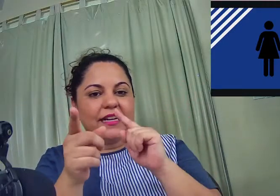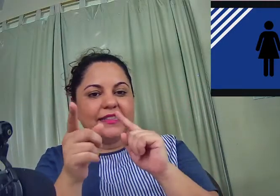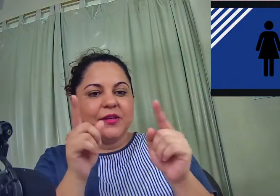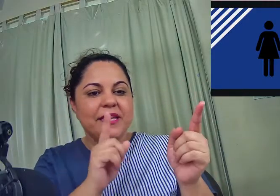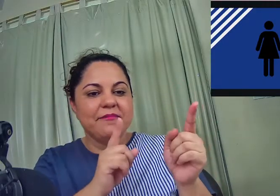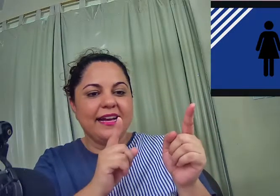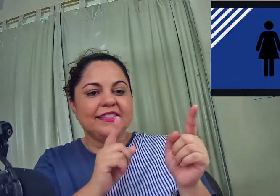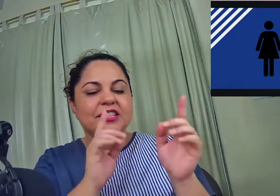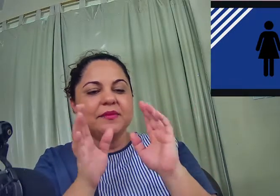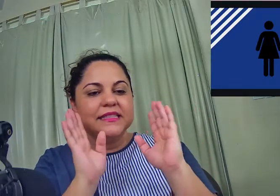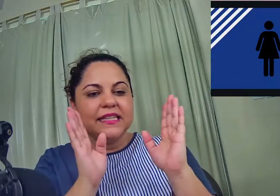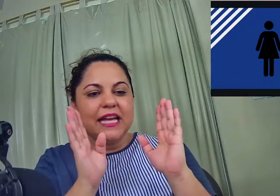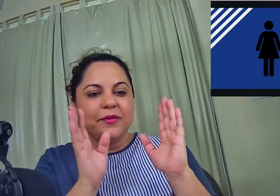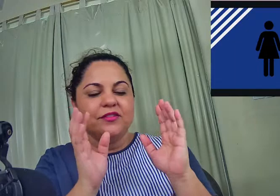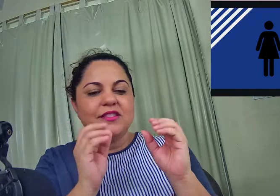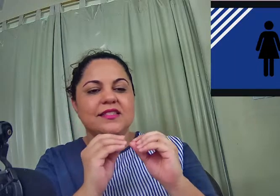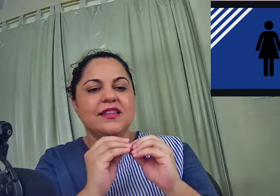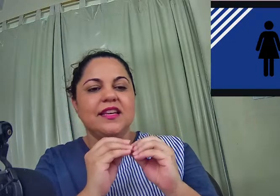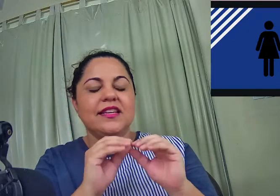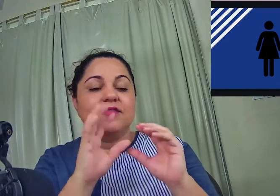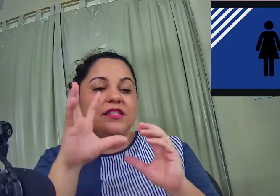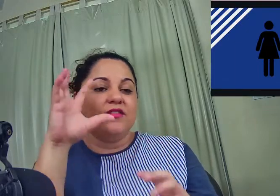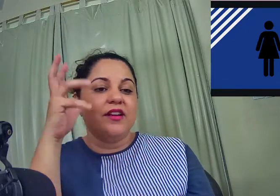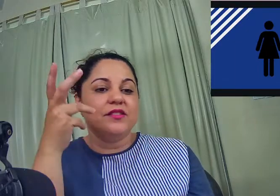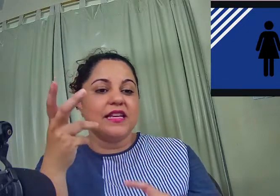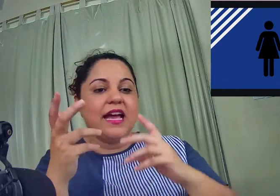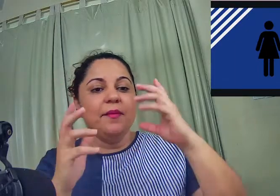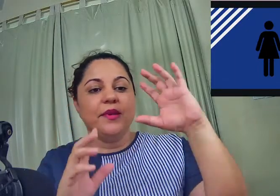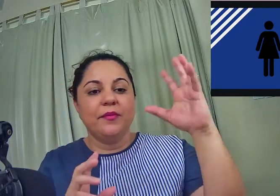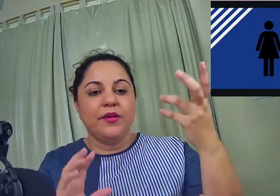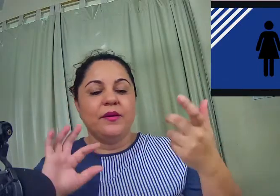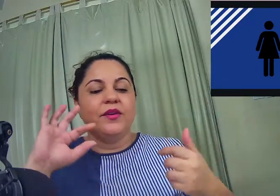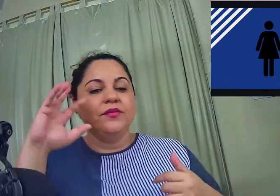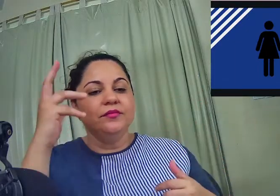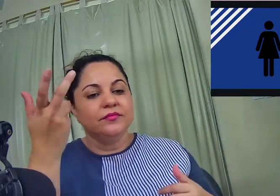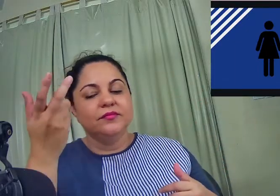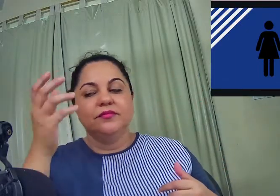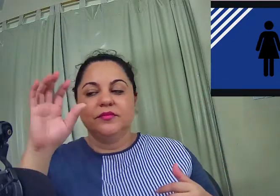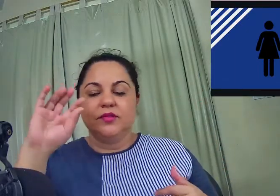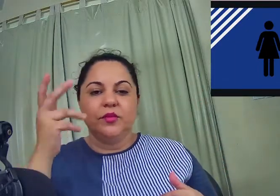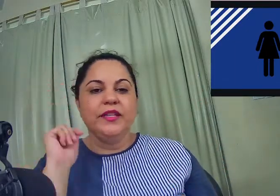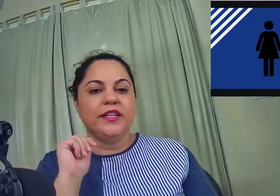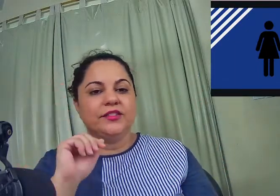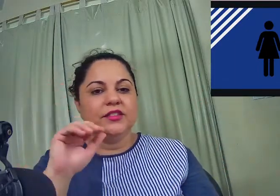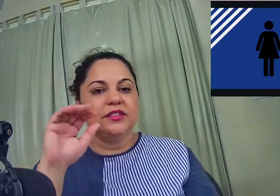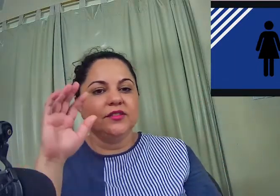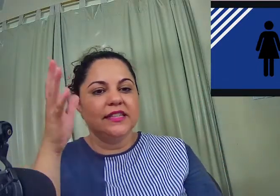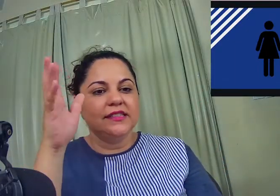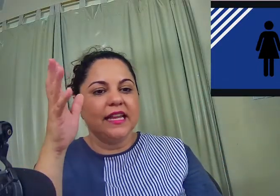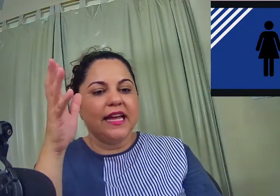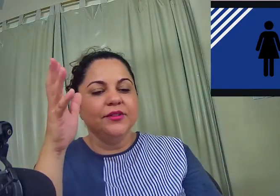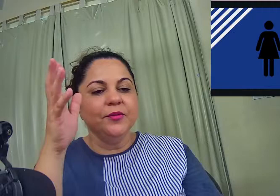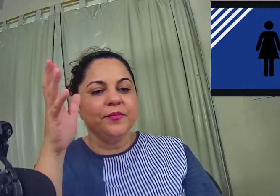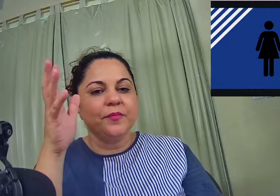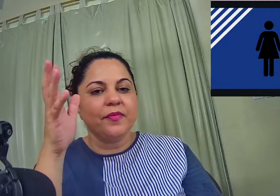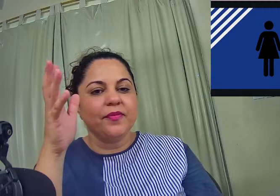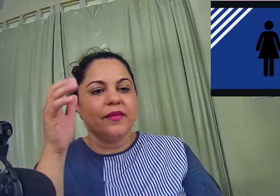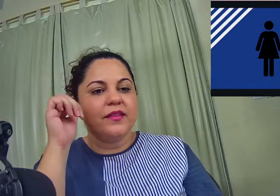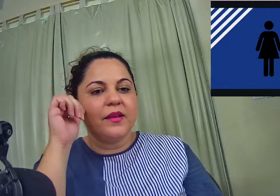com a imagem, mas aí dá pra vocês entenderem que você vai usar primeiro a mão dominante. Então, desse lado temos